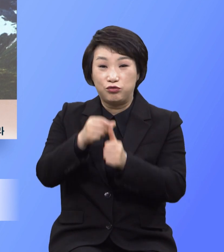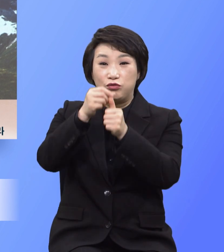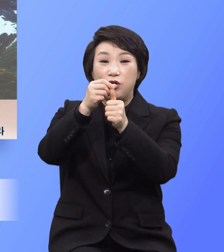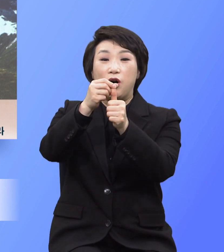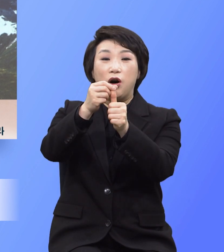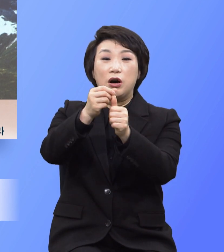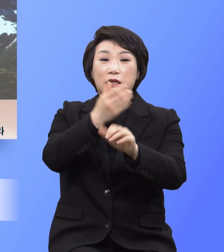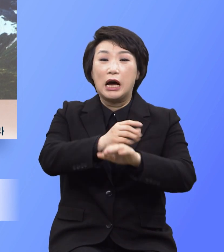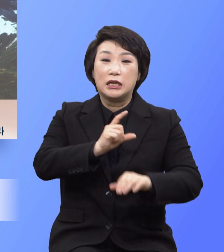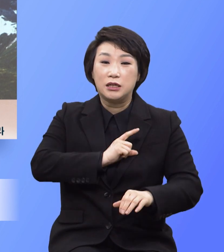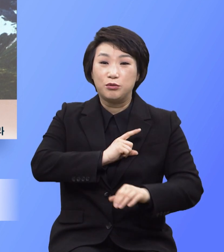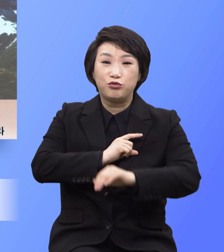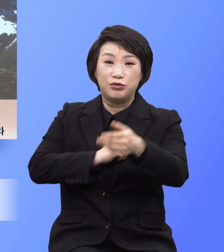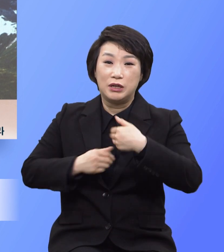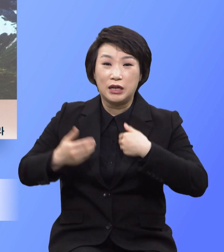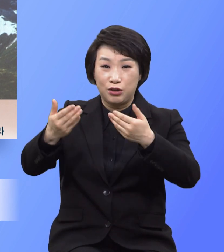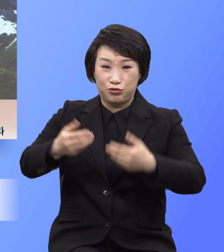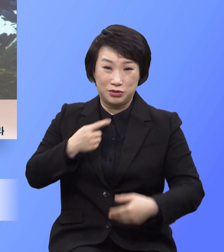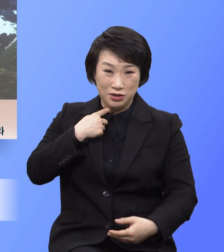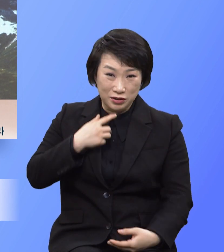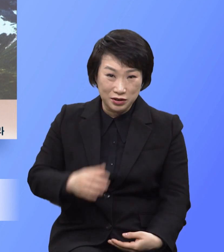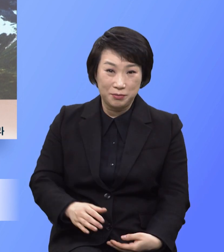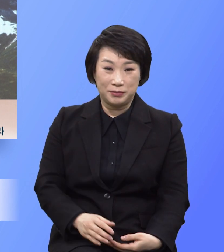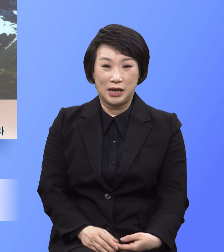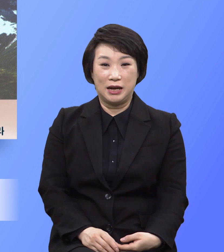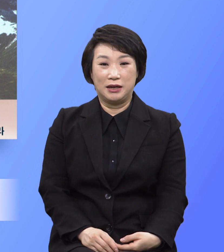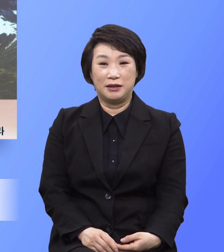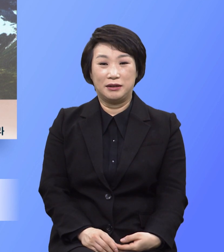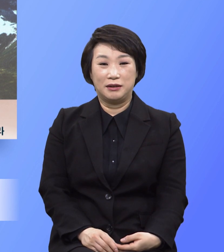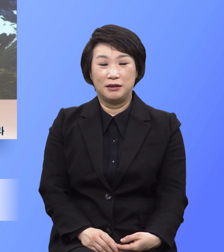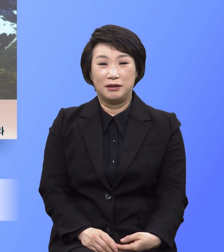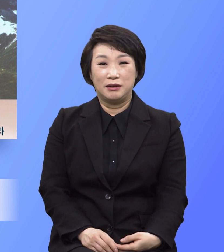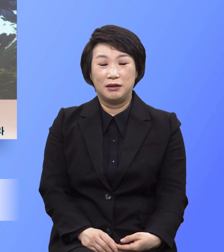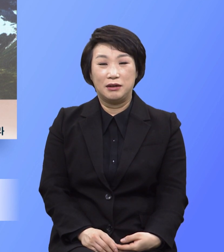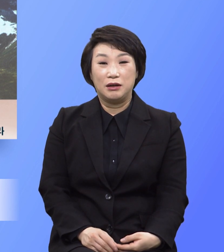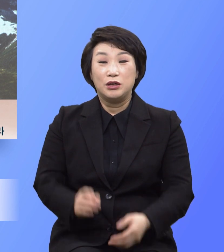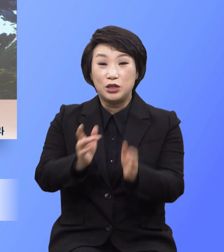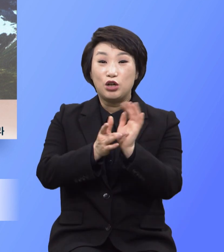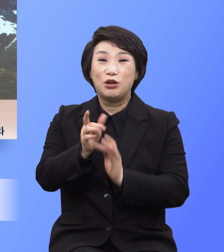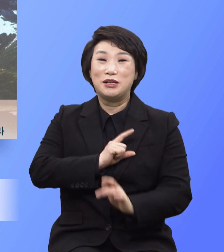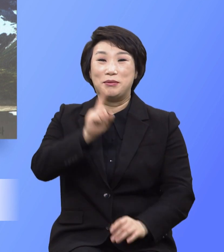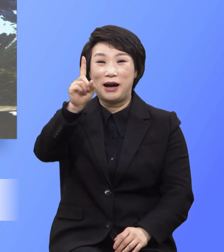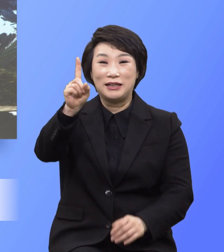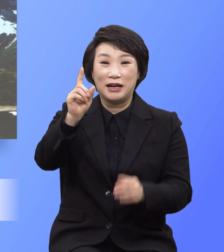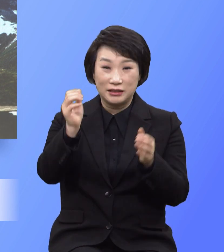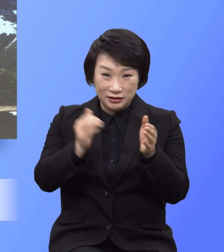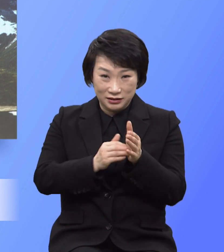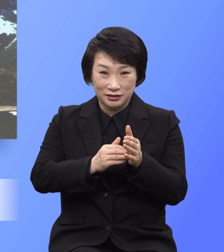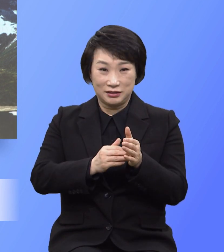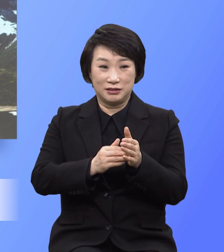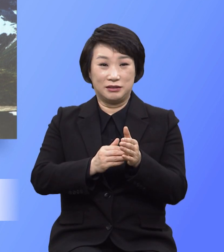얻을 만한 다른 이름을 우리에게 주신 일이 없다. 예수라는 이름밖에 없다는 거예요.